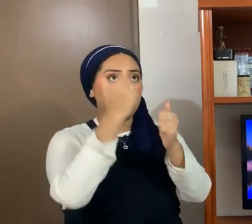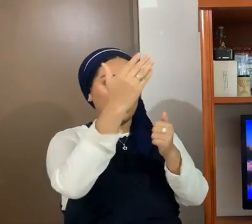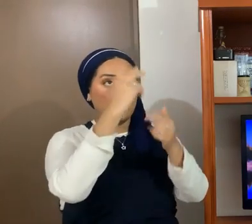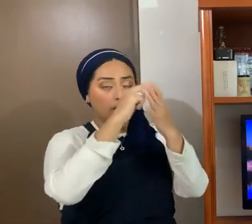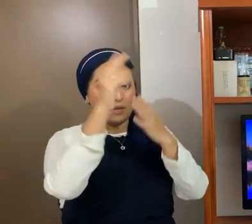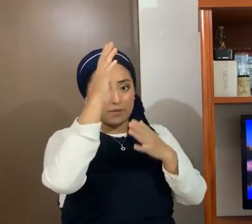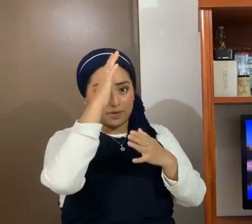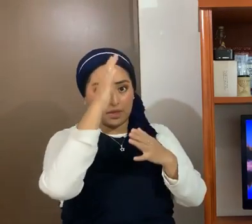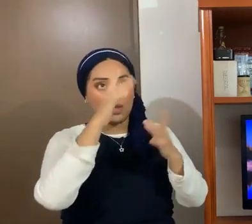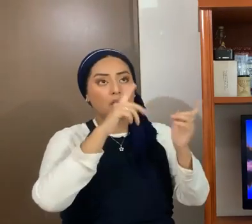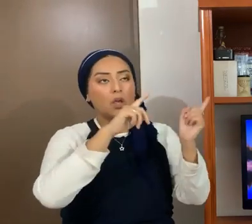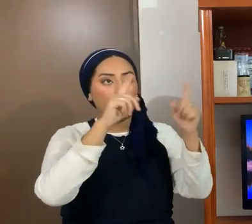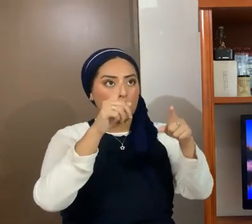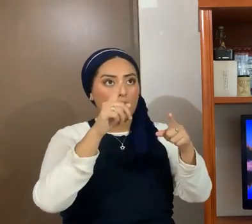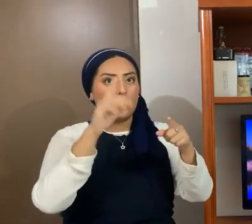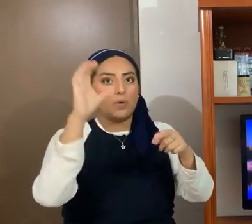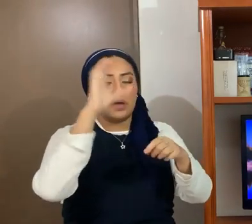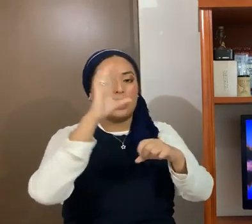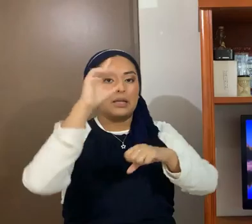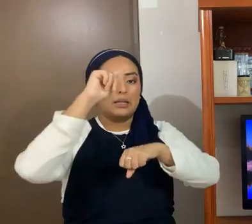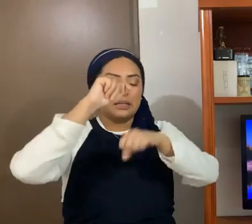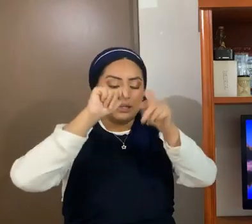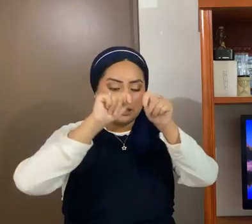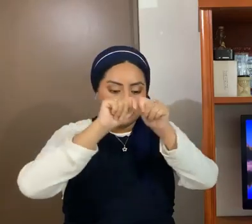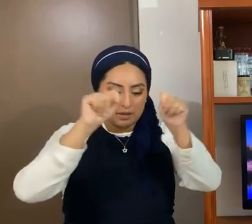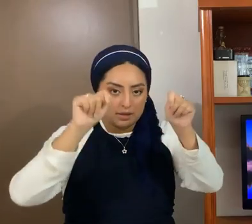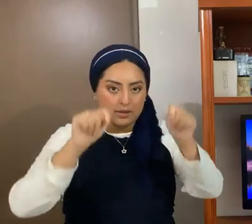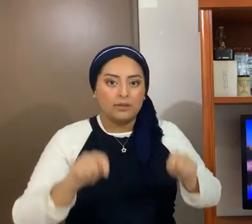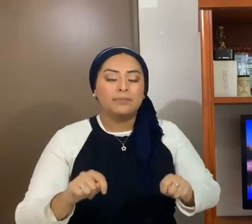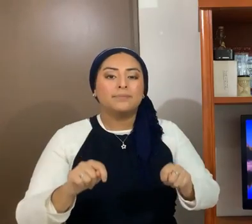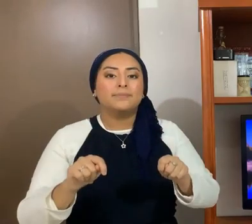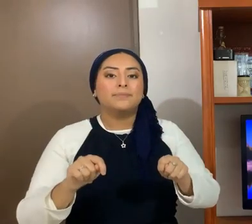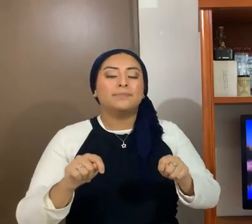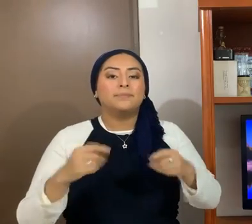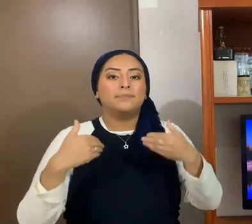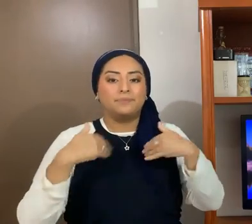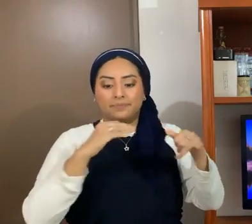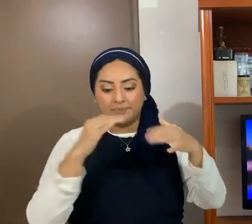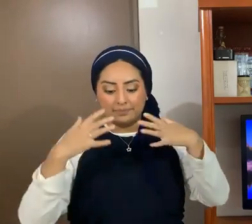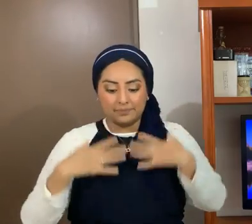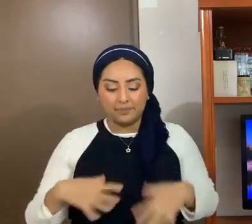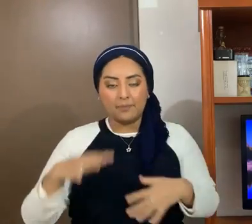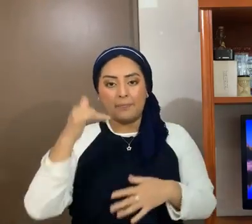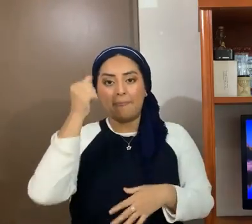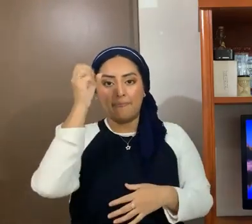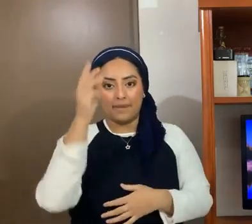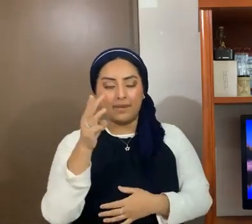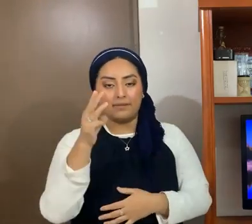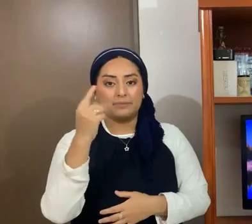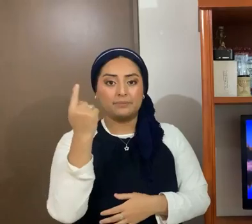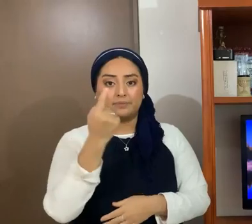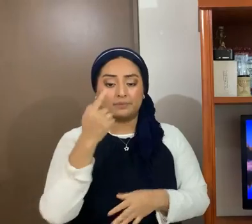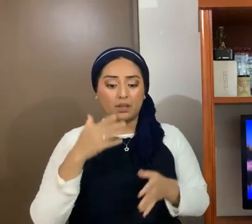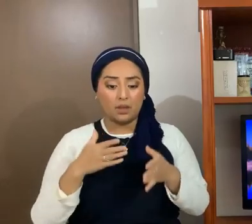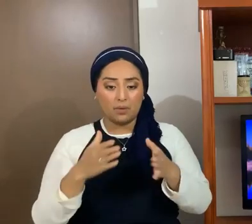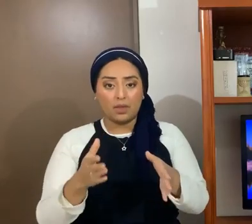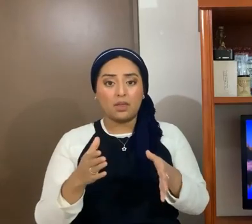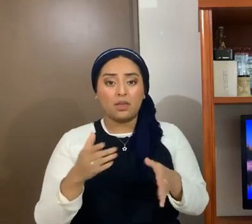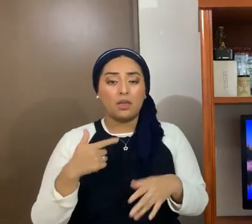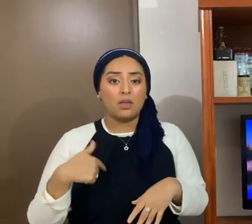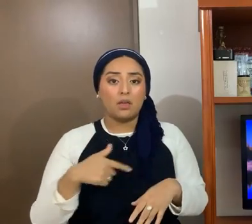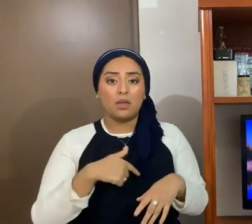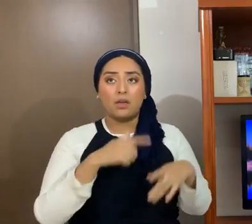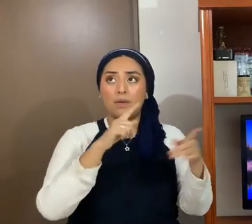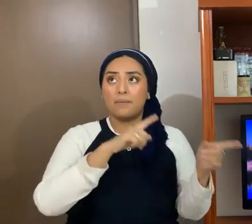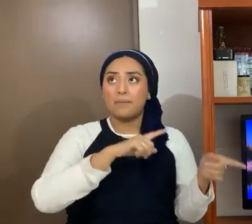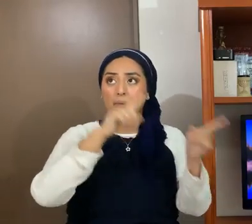era acudir al Mishkan, que tenía los elementos de la vestimenta de Yahshua HaMashiach. La única forma de acudir